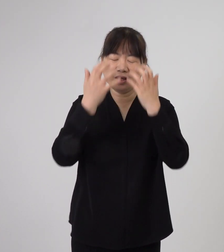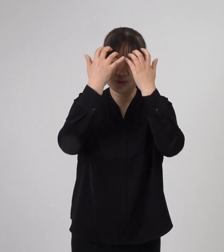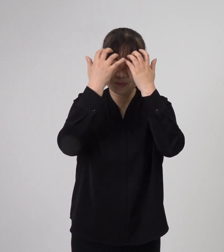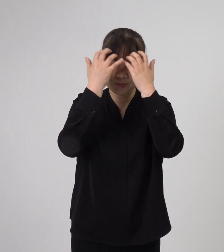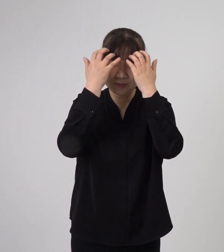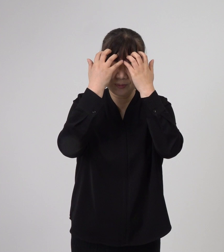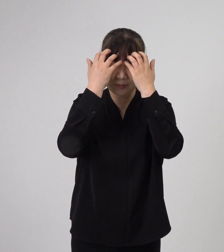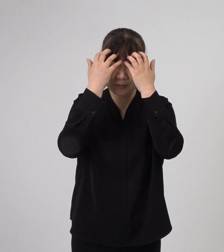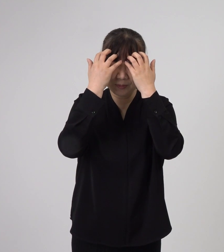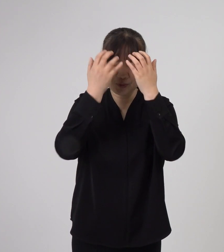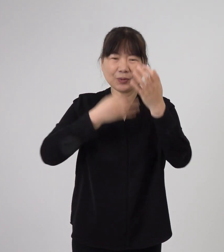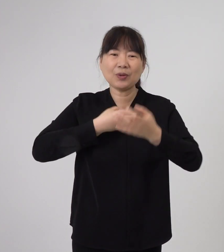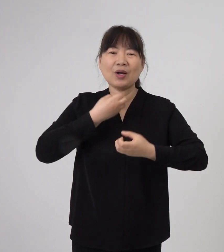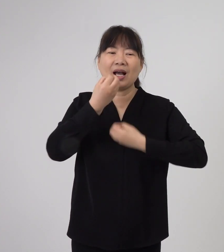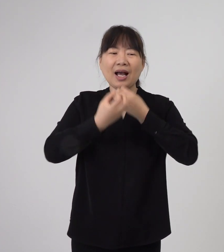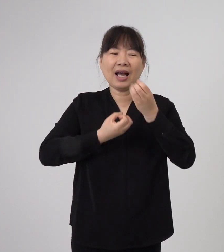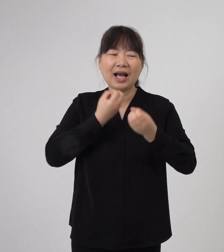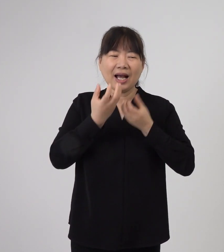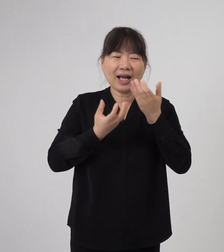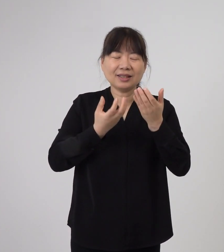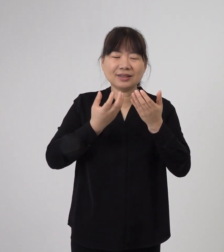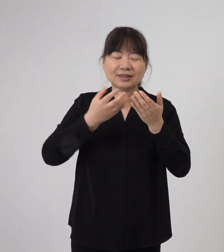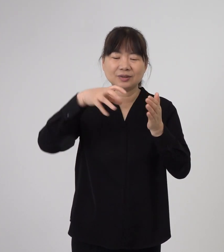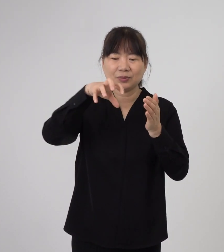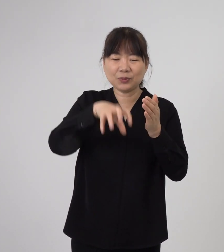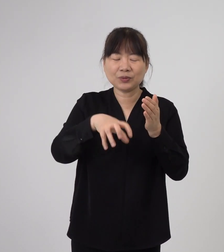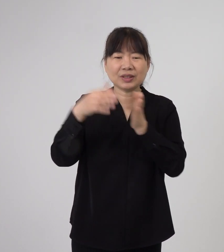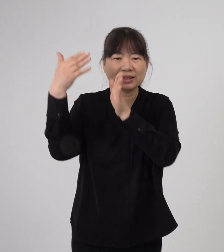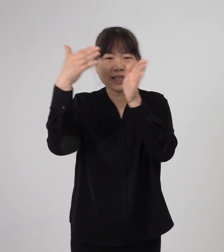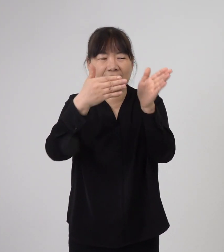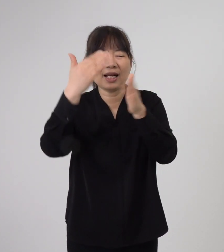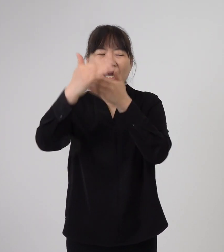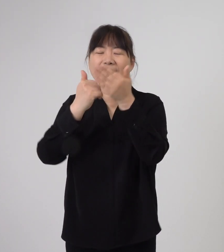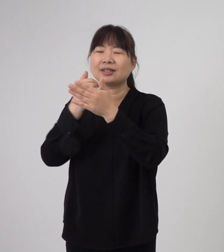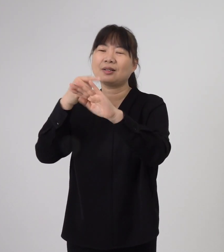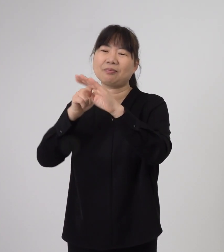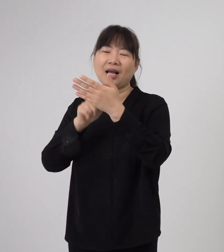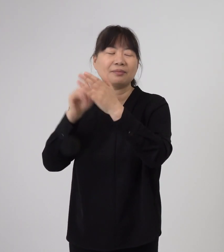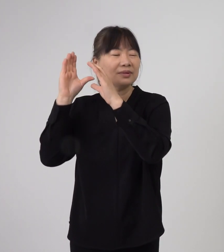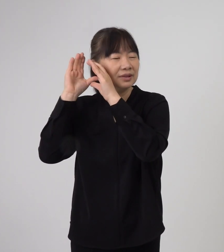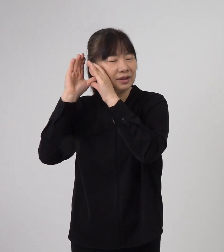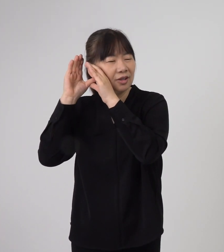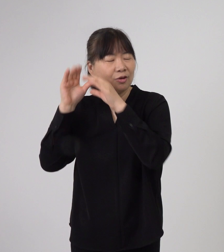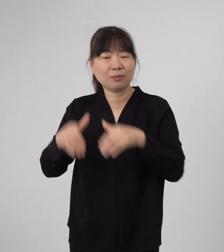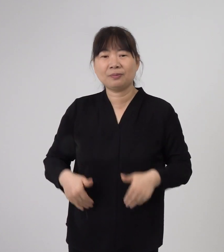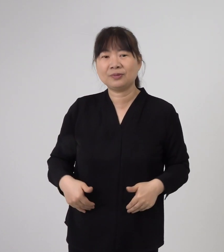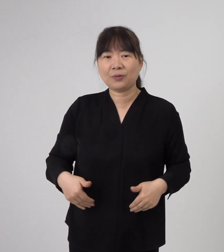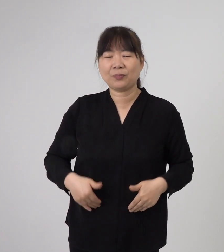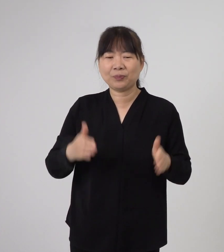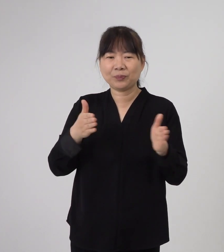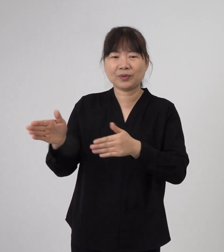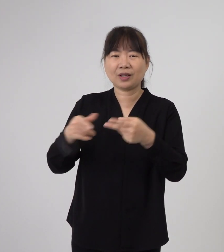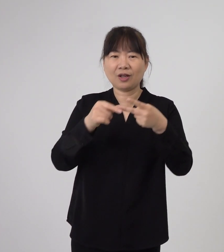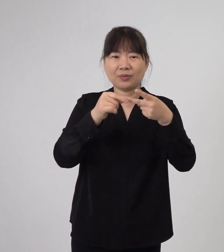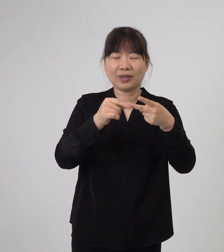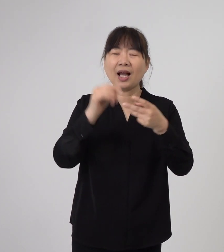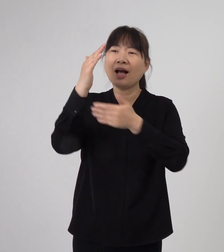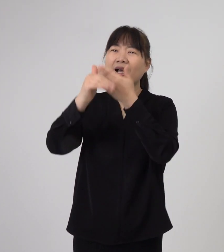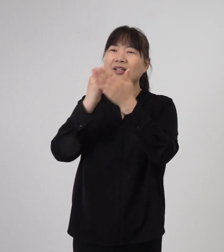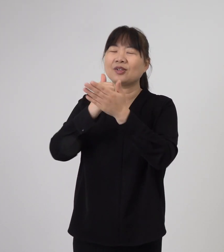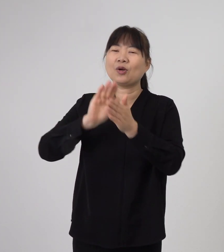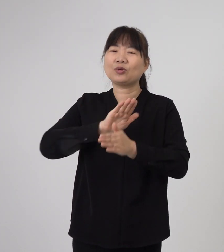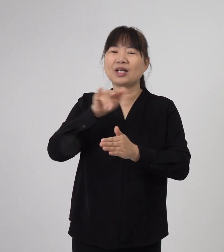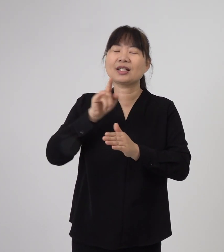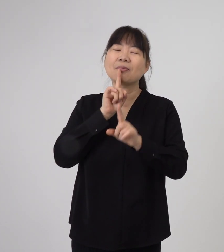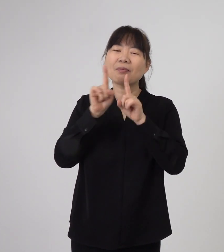현장에 하나님의 마음을 듣는 거예요. 두 번째, 같이 읽읍시다. 시작. 하나님은 우리에게